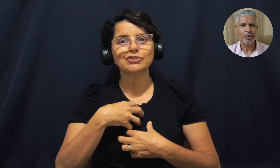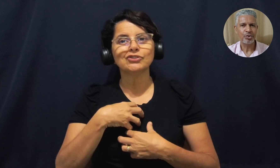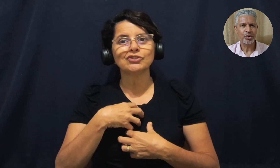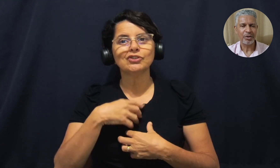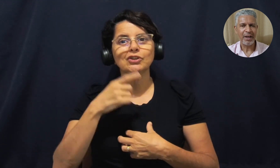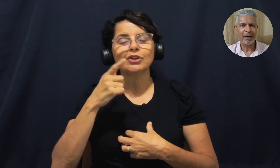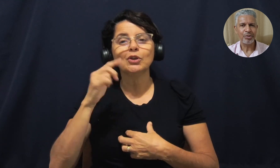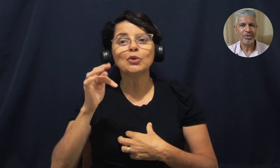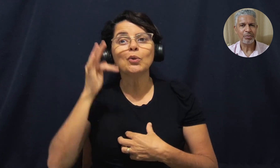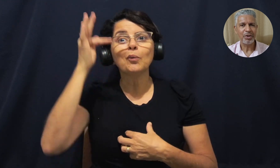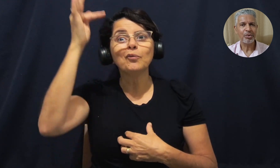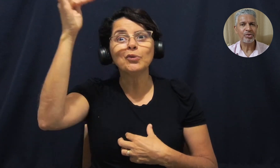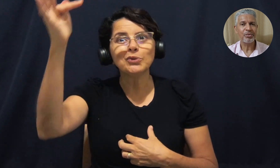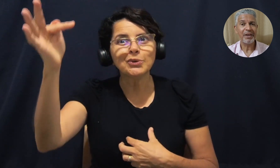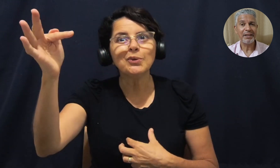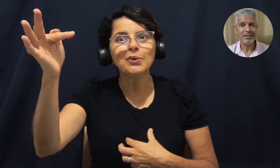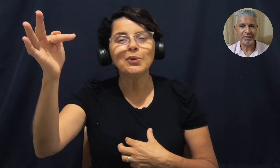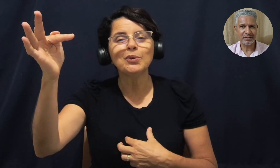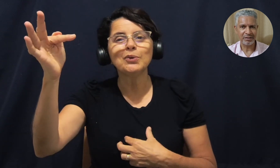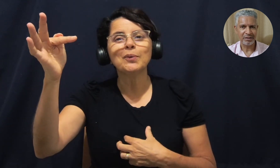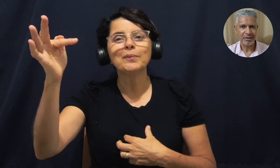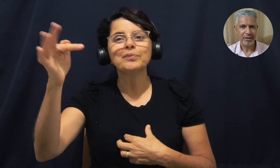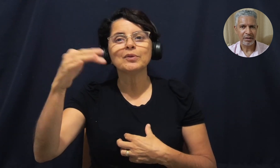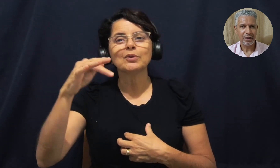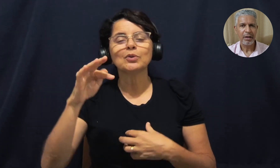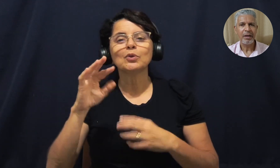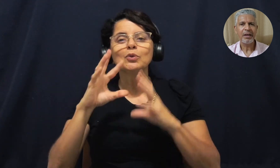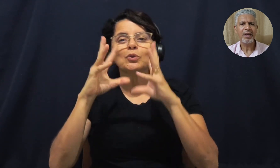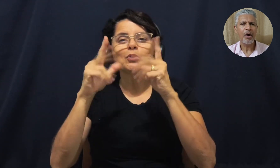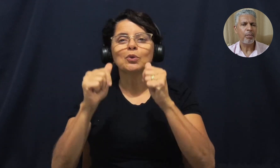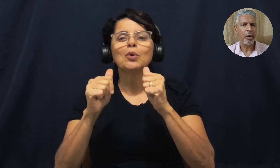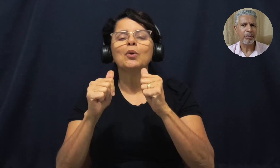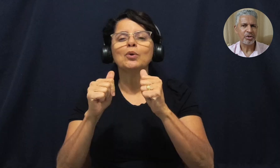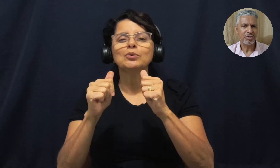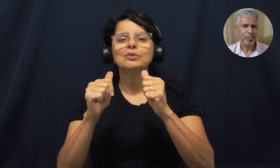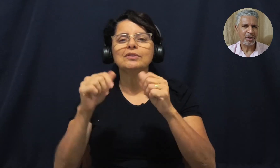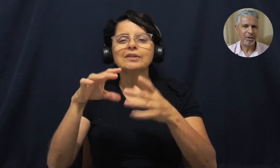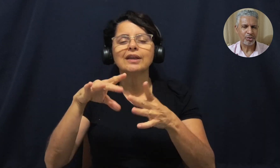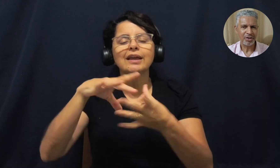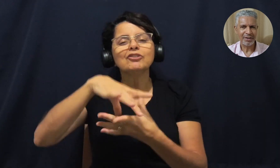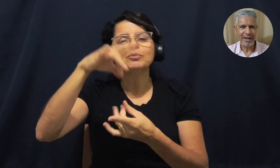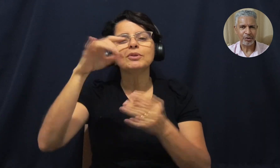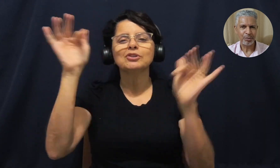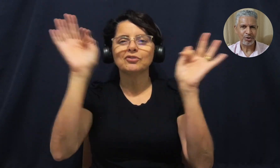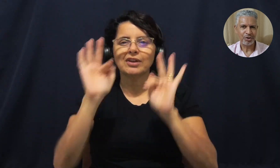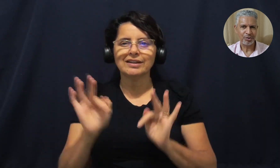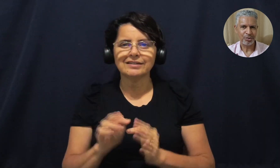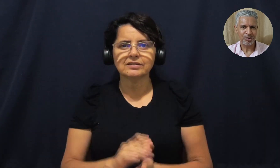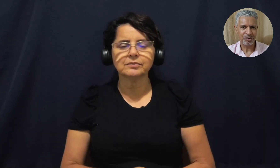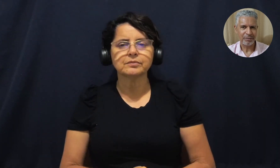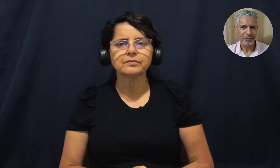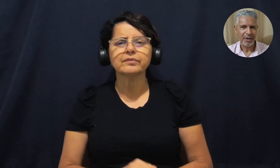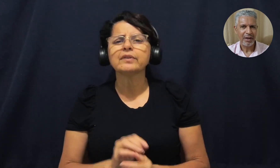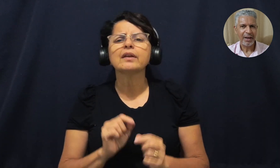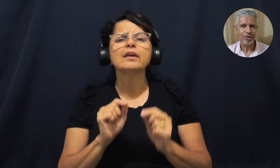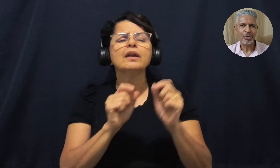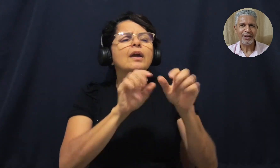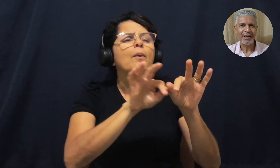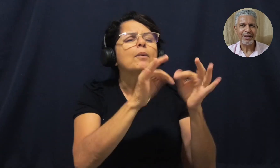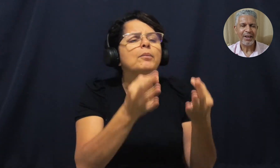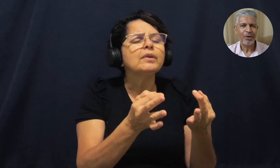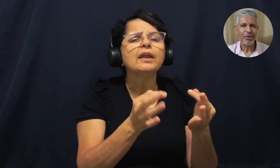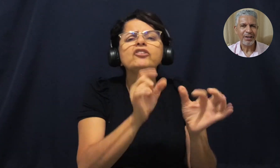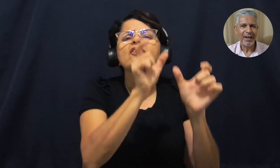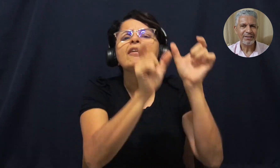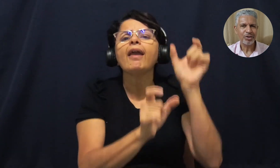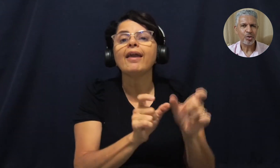estado quando nos tornarmos espíritos felizes. E quem é o pobre de espírito citado por Jesus? É todo